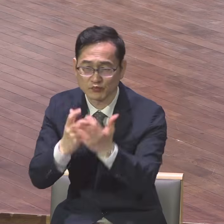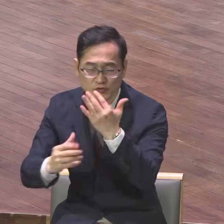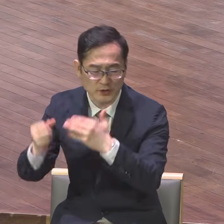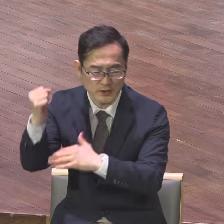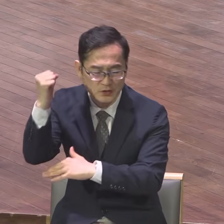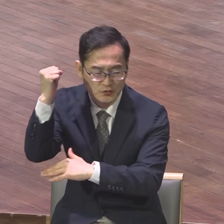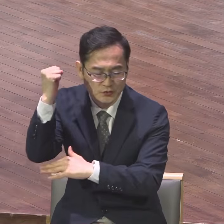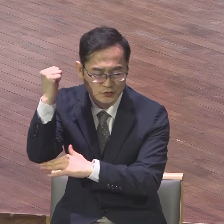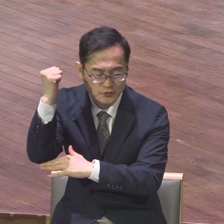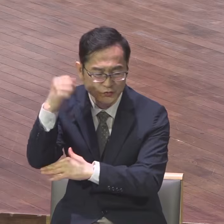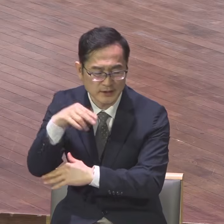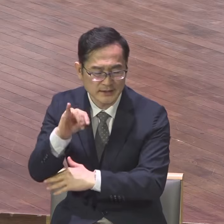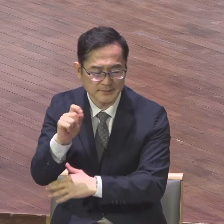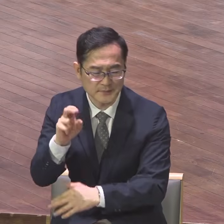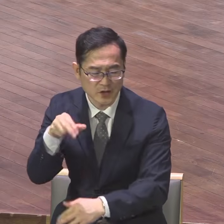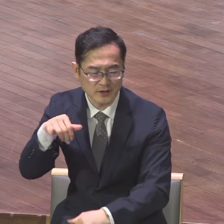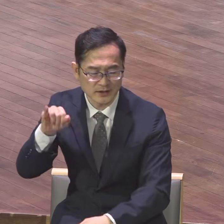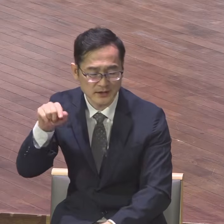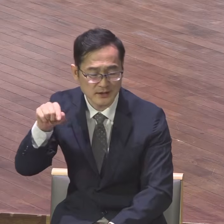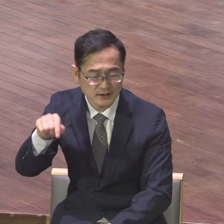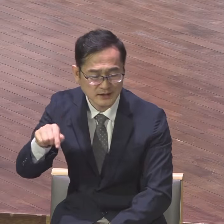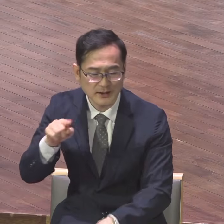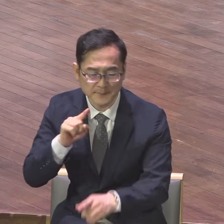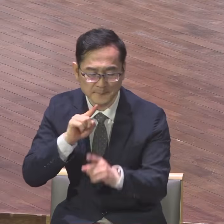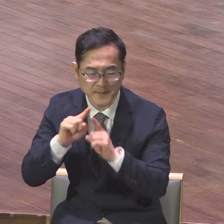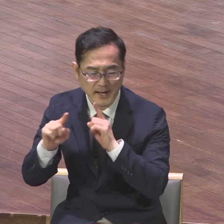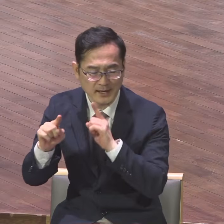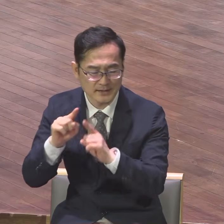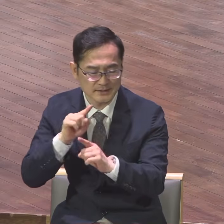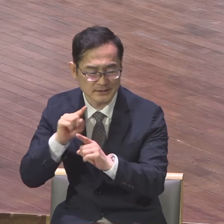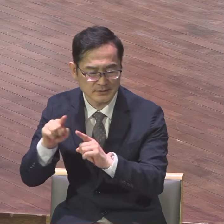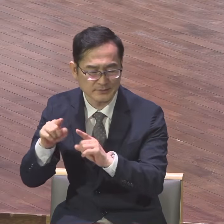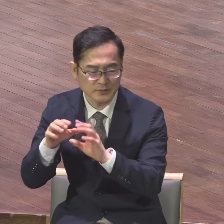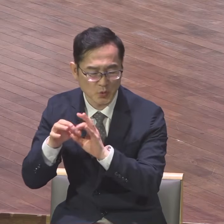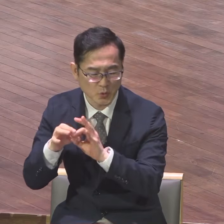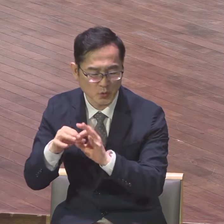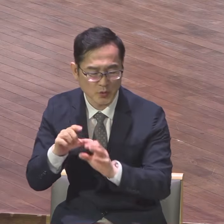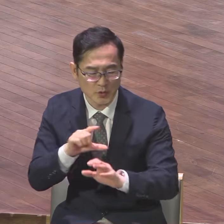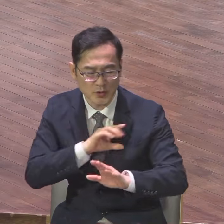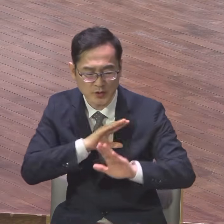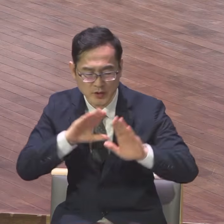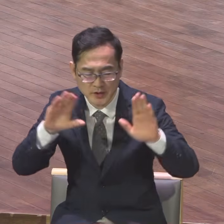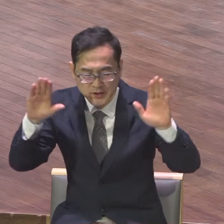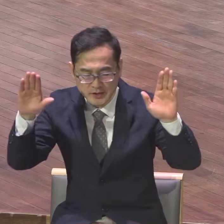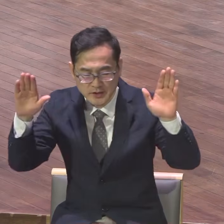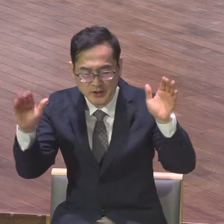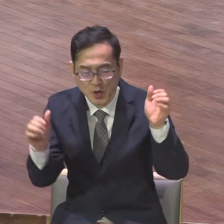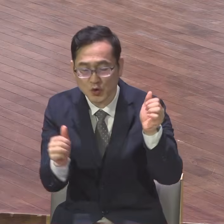민수기 불기도 신명기 그는 말씀이요